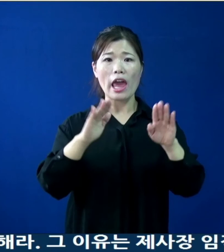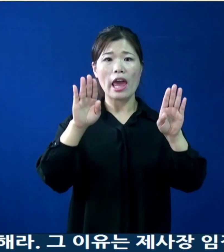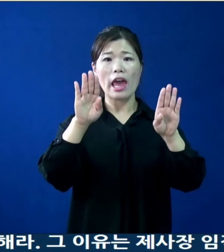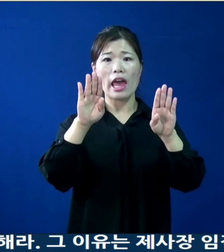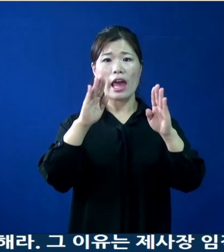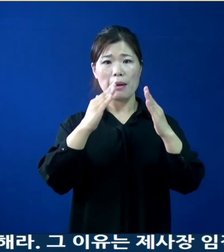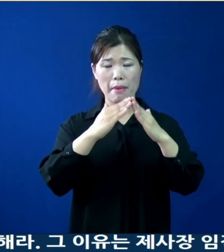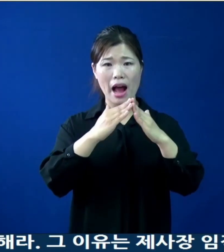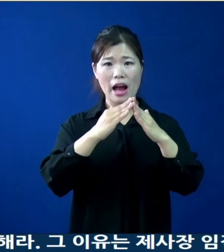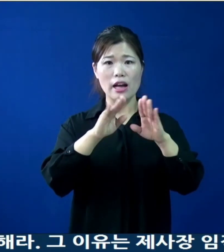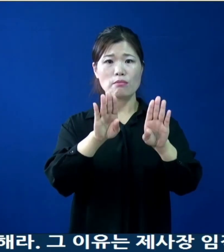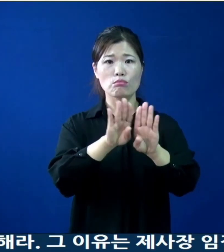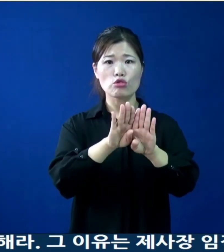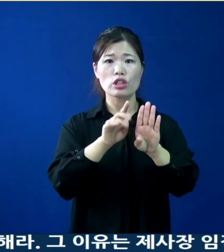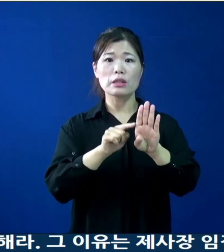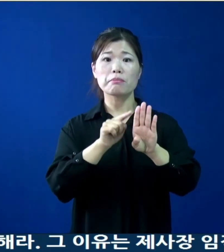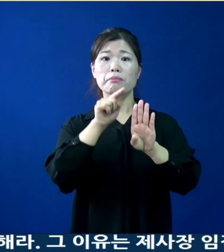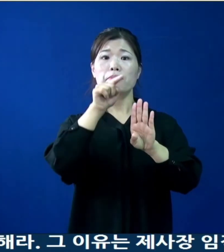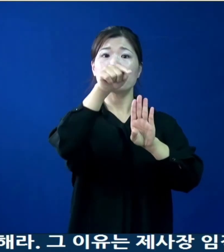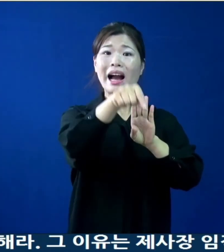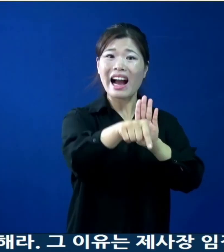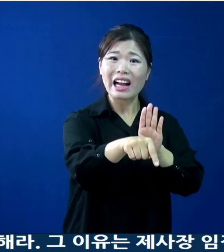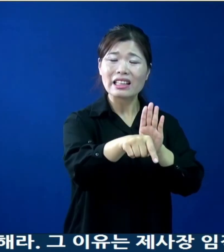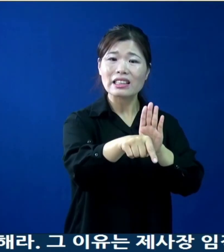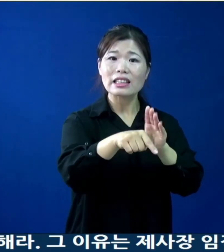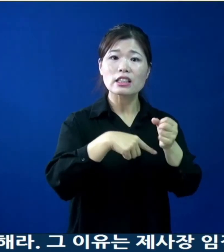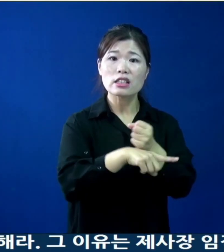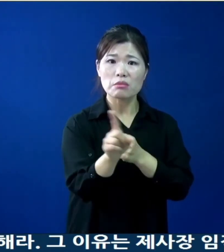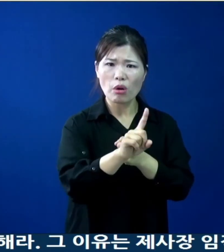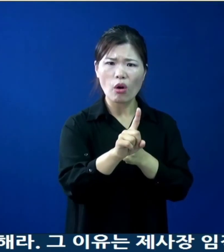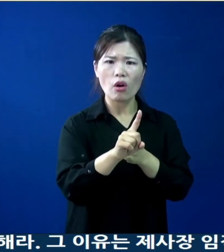뜻이냐면 제사장직을 포기한다는 겁니다.